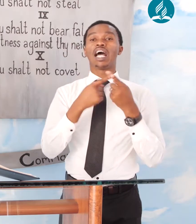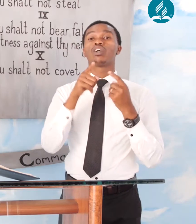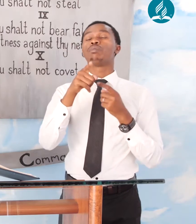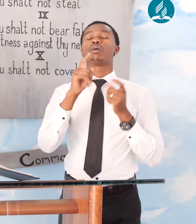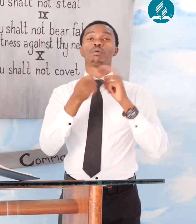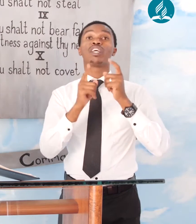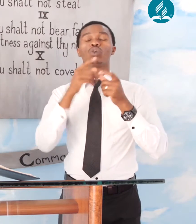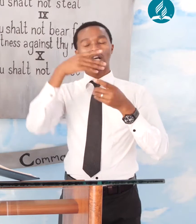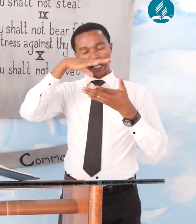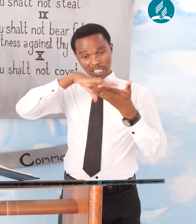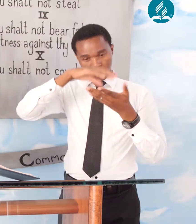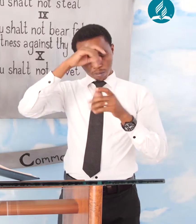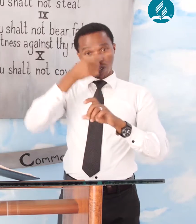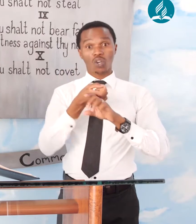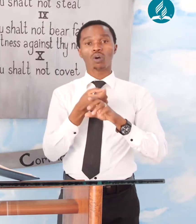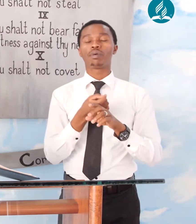hari igihe dutekereza ko